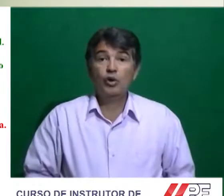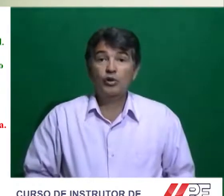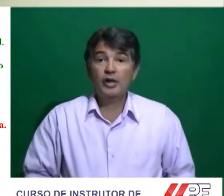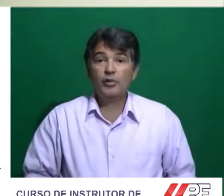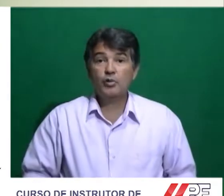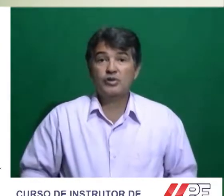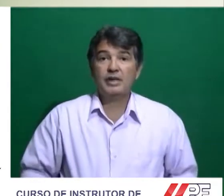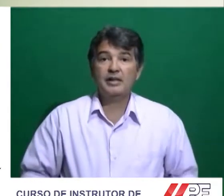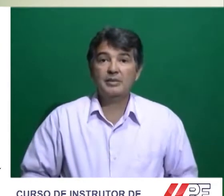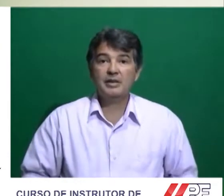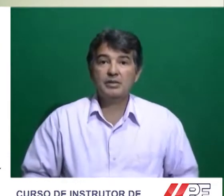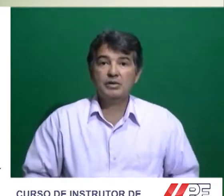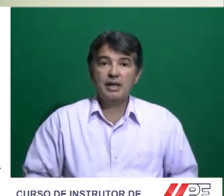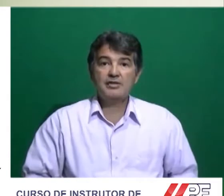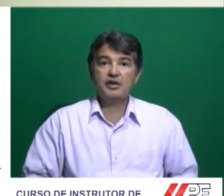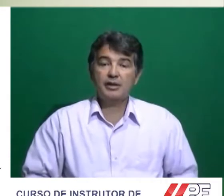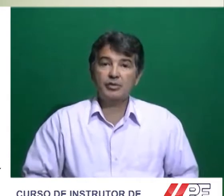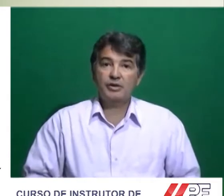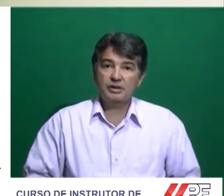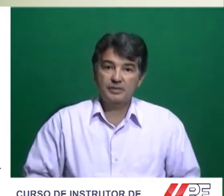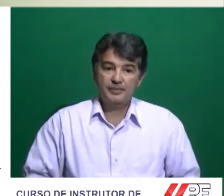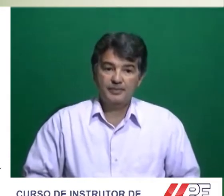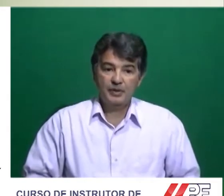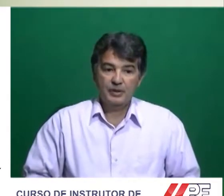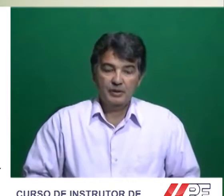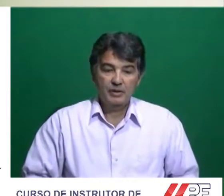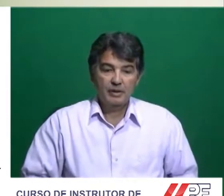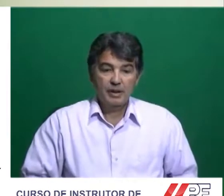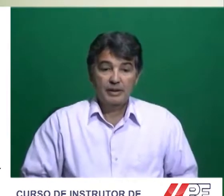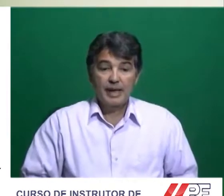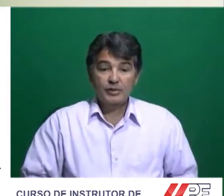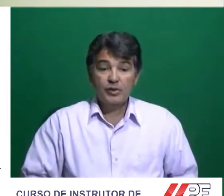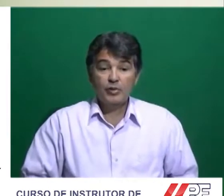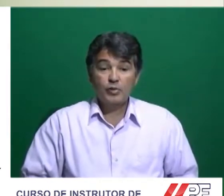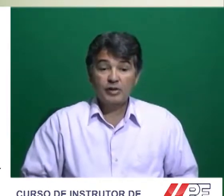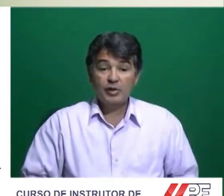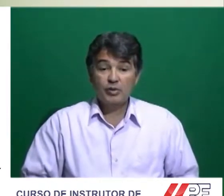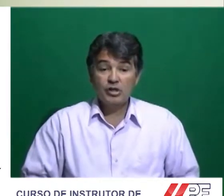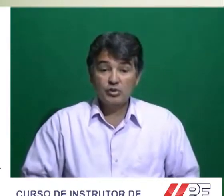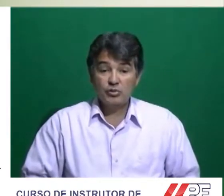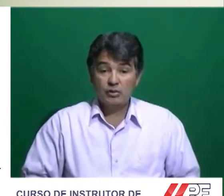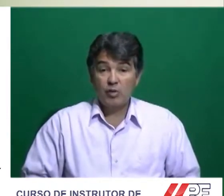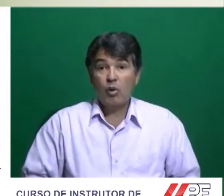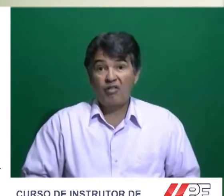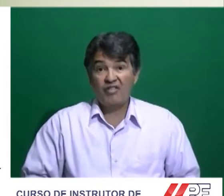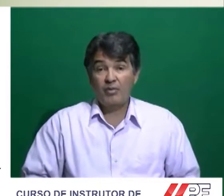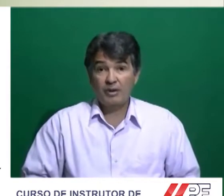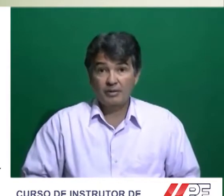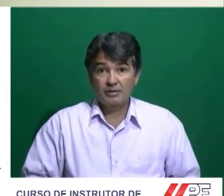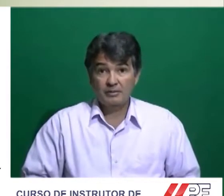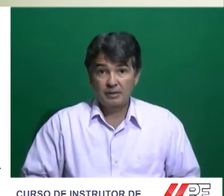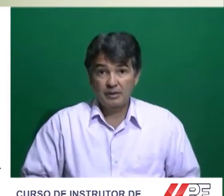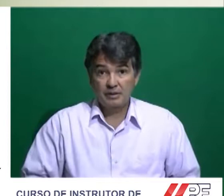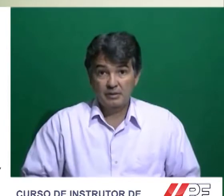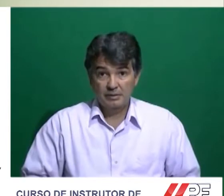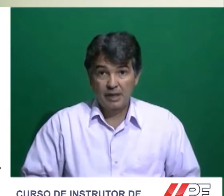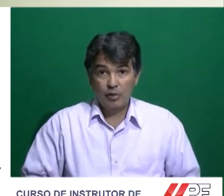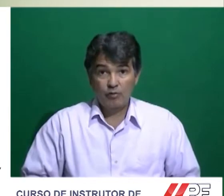Um outro recurso da Libra. São os classificadores. Trato de um recurso linguístico. É um morfeno.